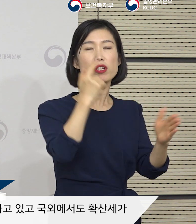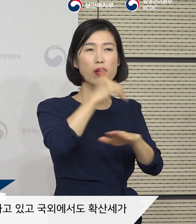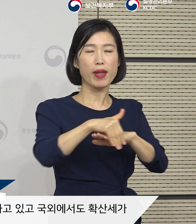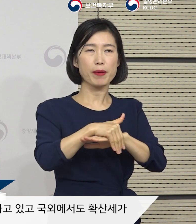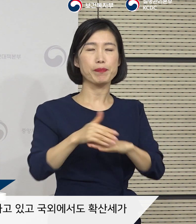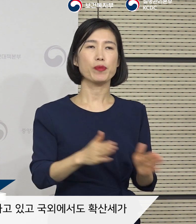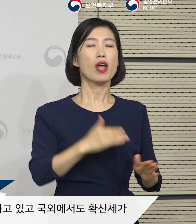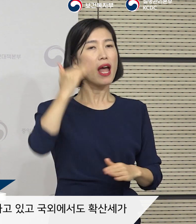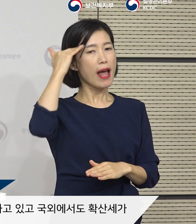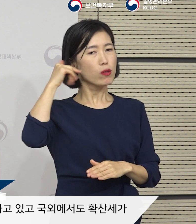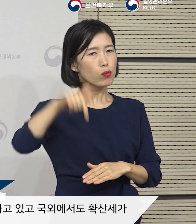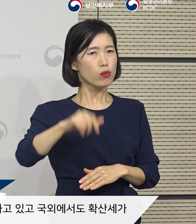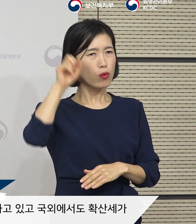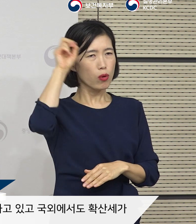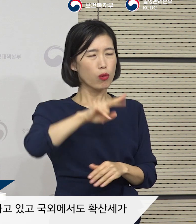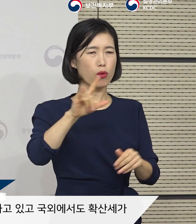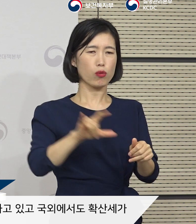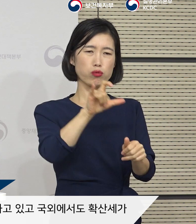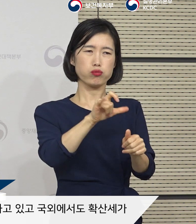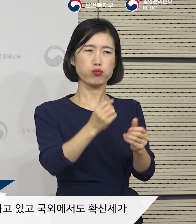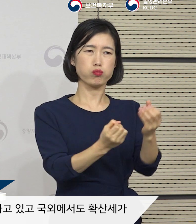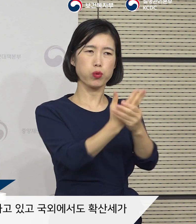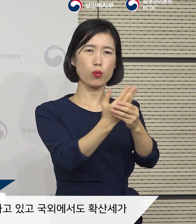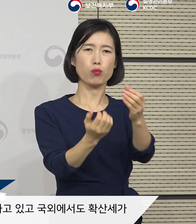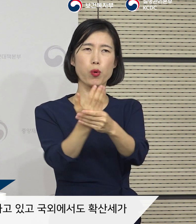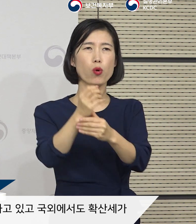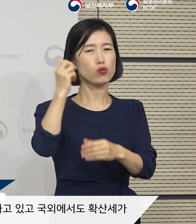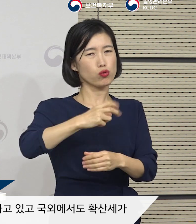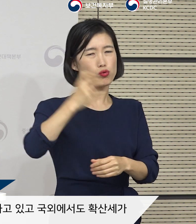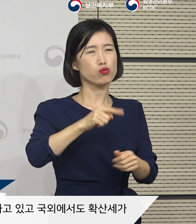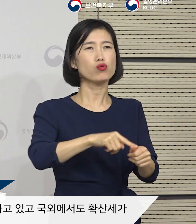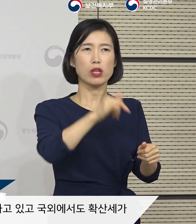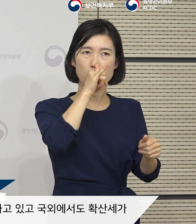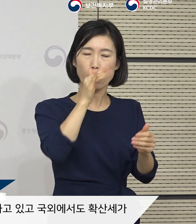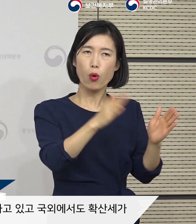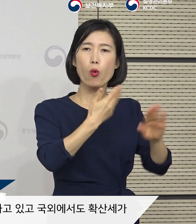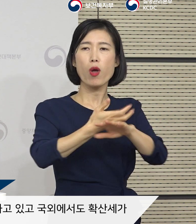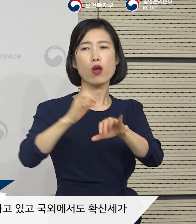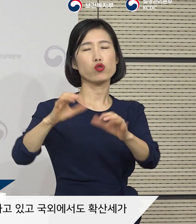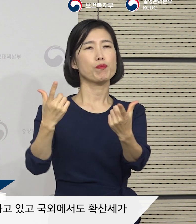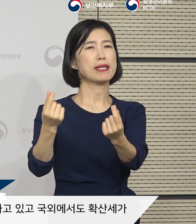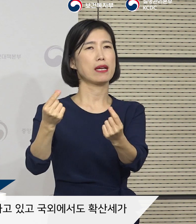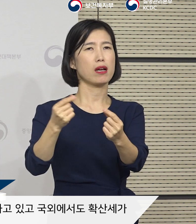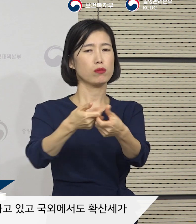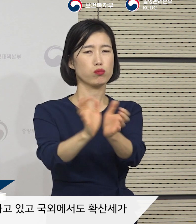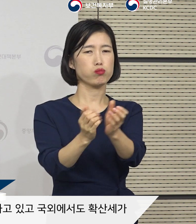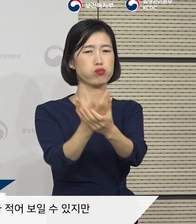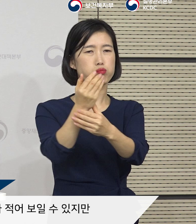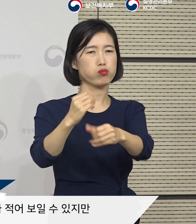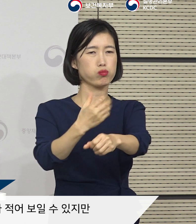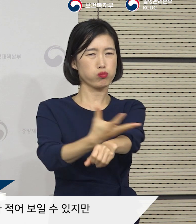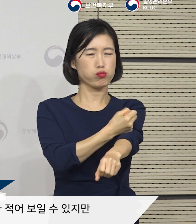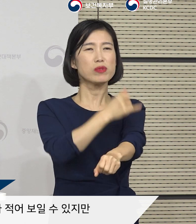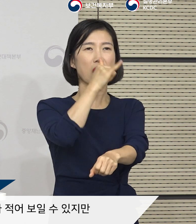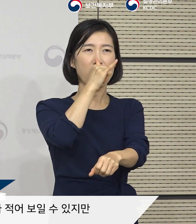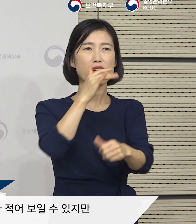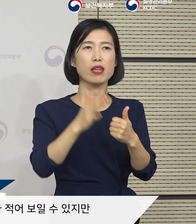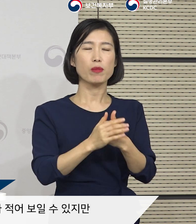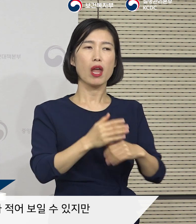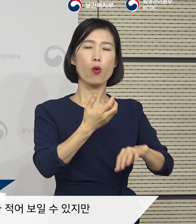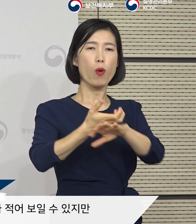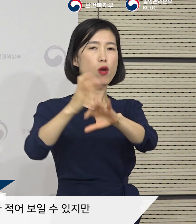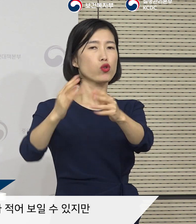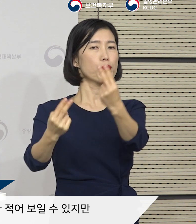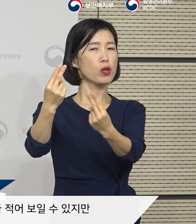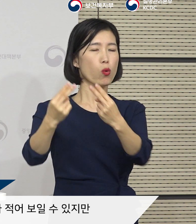국내에서 코로나19의 산발적 집단 감염이 계속 발생하고 있고 국외에서도 확산세가 계속되고 있습니다. 외국과 비교할